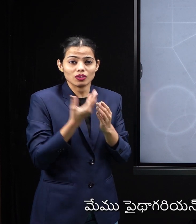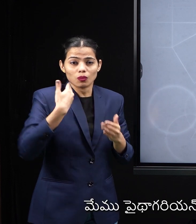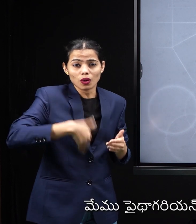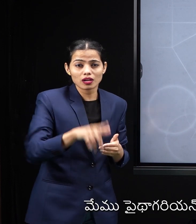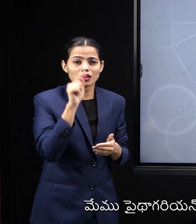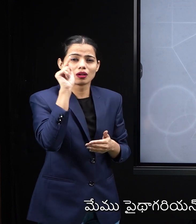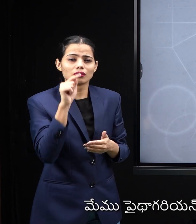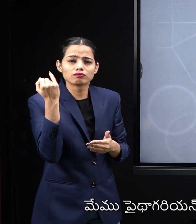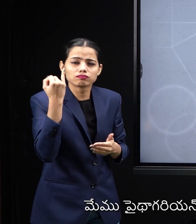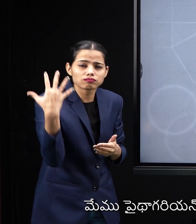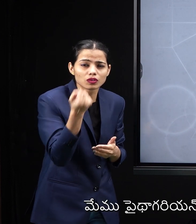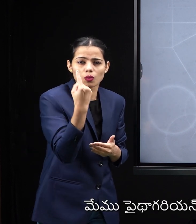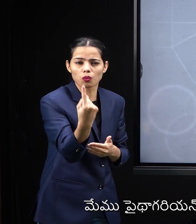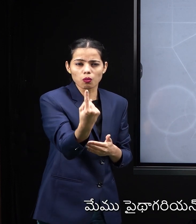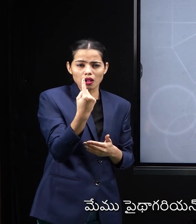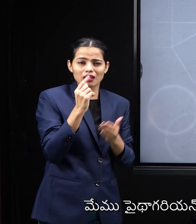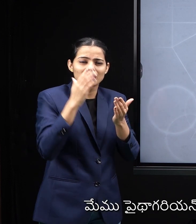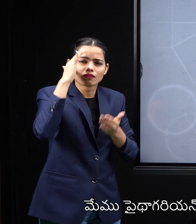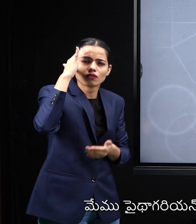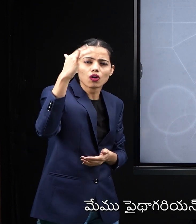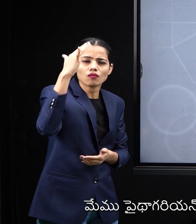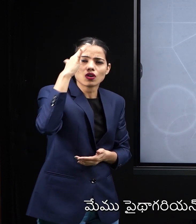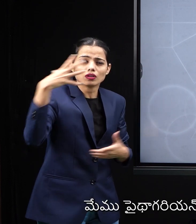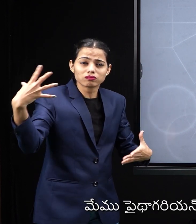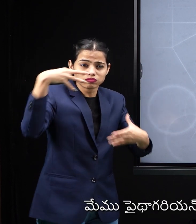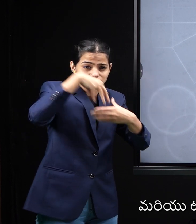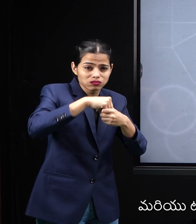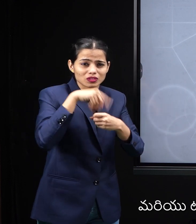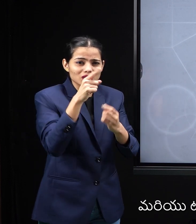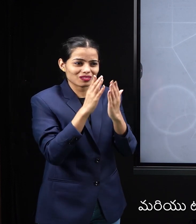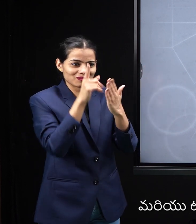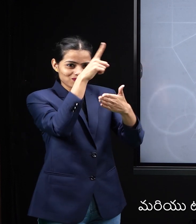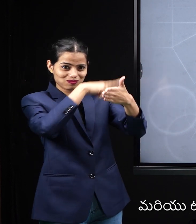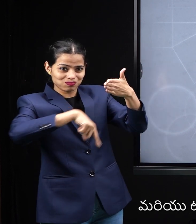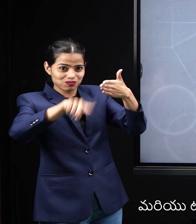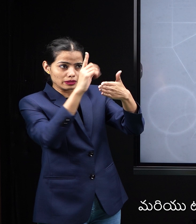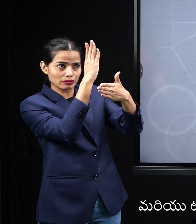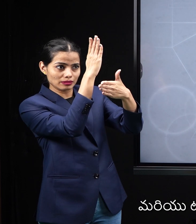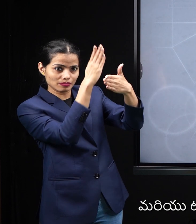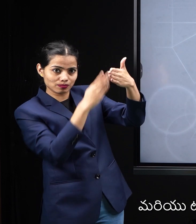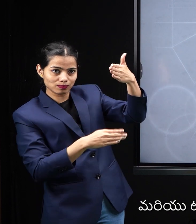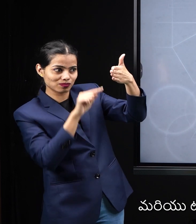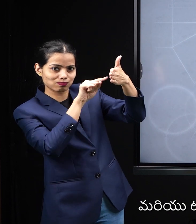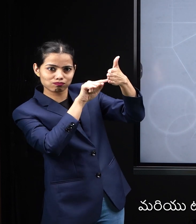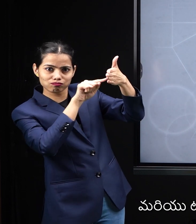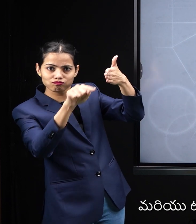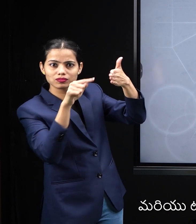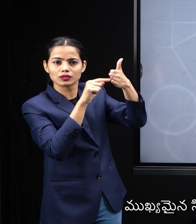మేము పైథాగరియన్ సిద్ధాంతం, లిఖించబడిన కోణ సిద్ధాంతం మరియు టాంజెంట్ కార్డ్ సిద్ధాంతంతో సహా